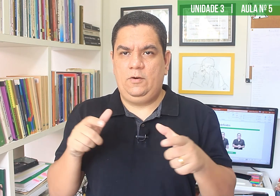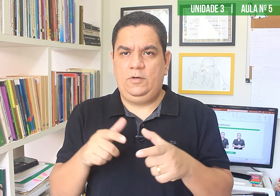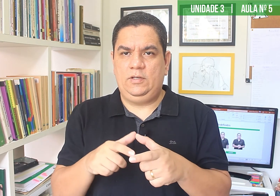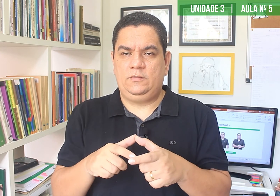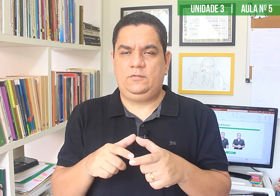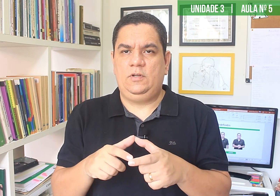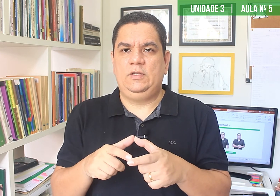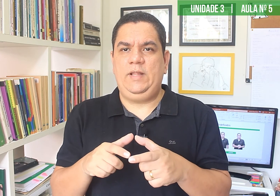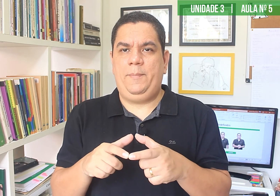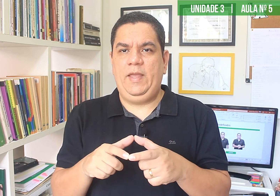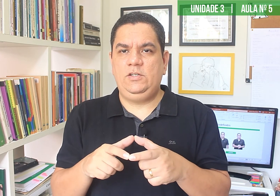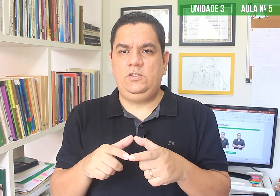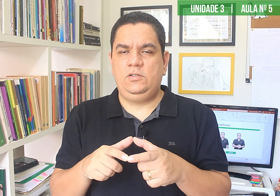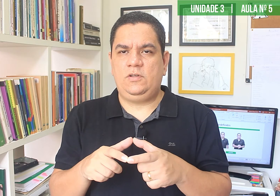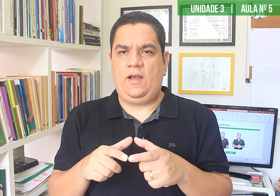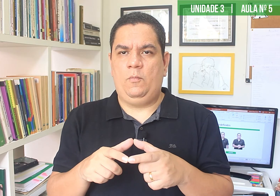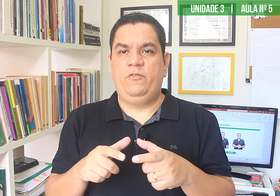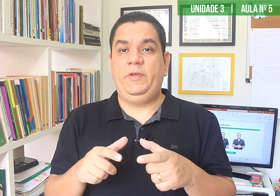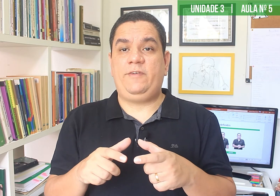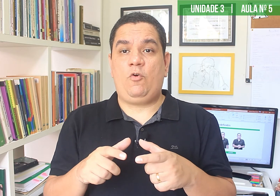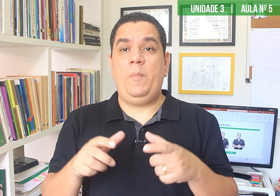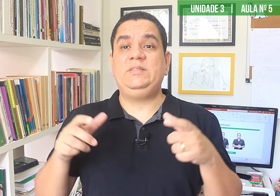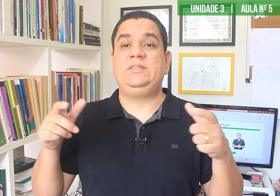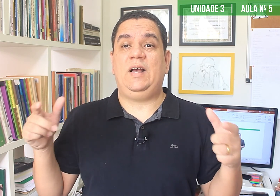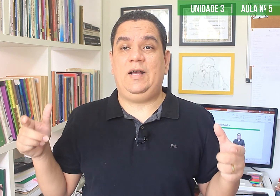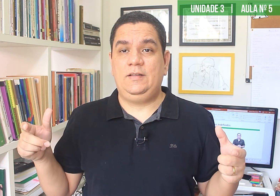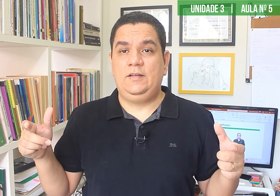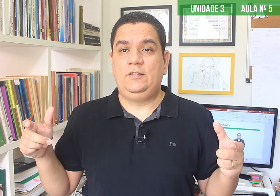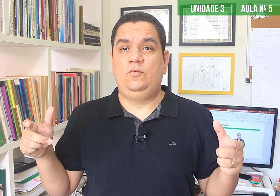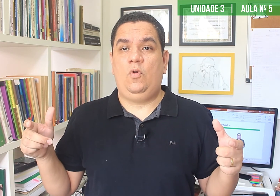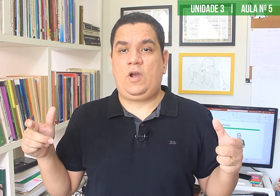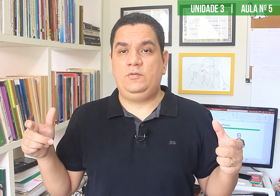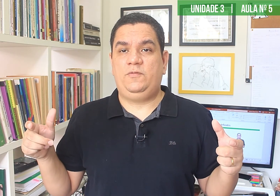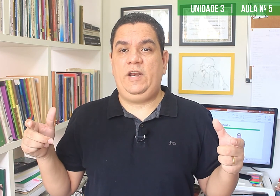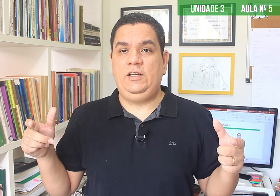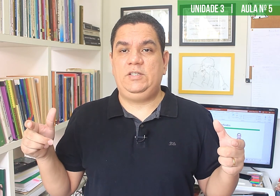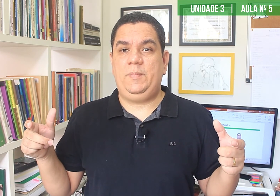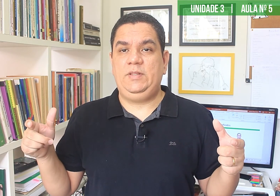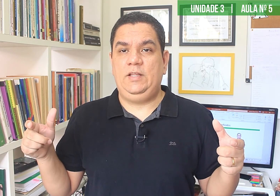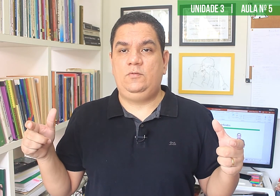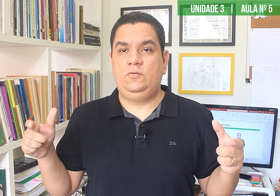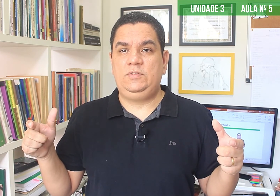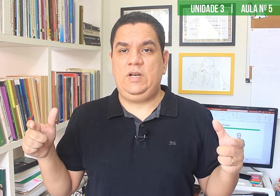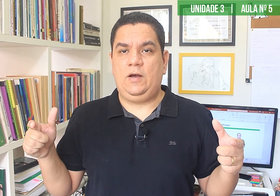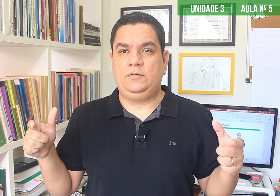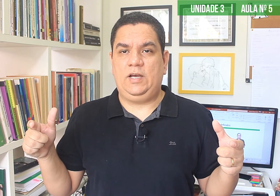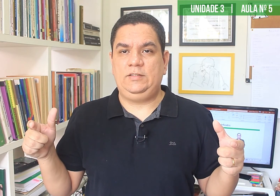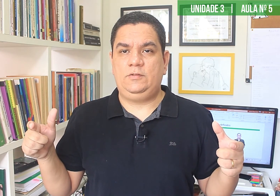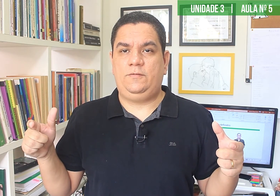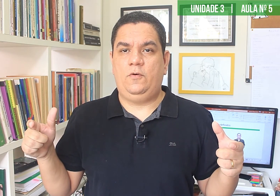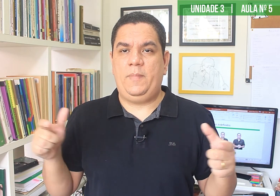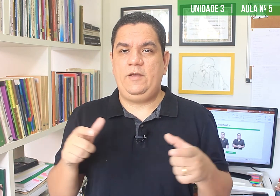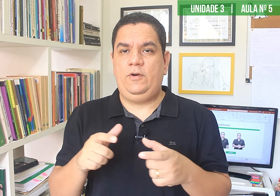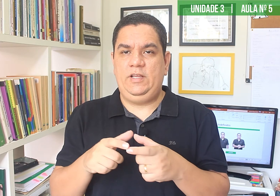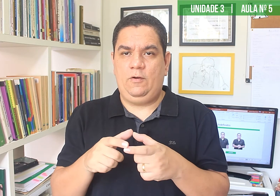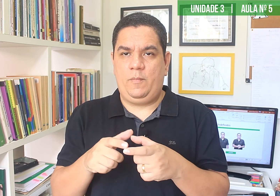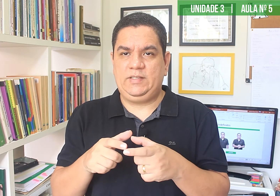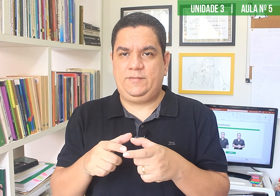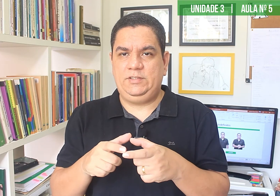minoria. Depende, o movimento vai começar num local diferente dependendo do sinal, tá? Então, se for maioria, ele começa